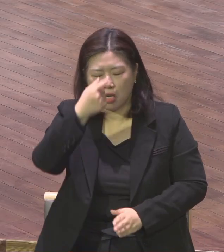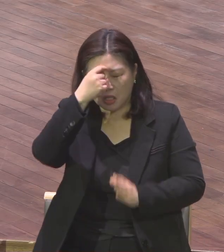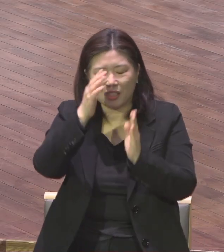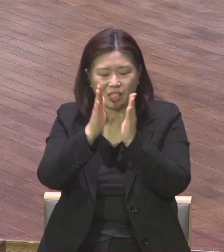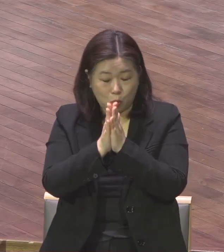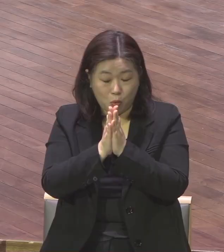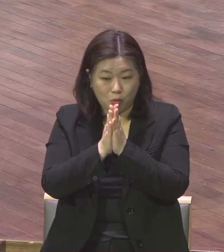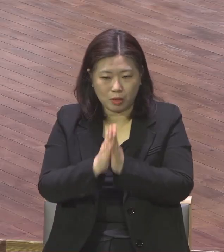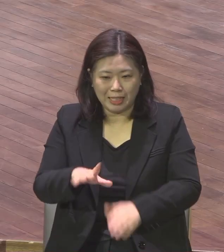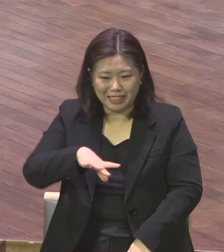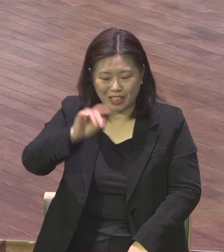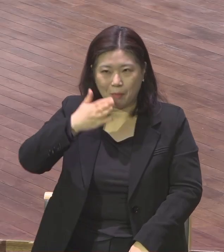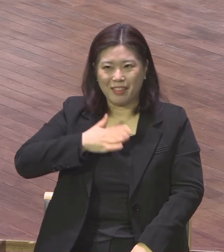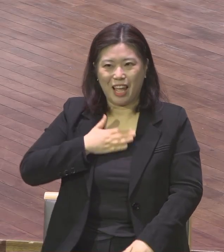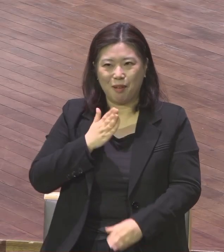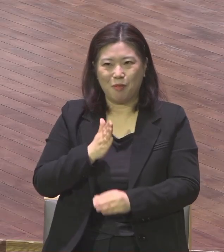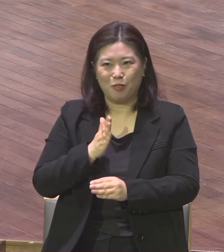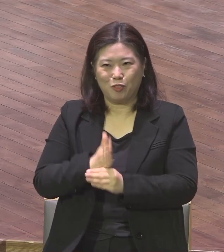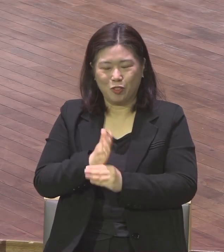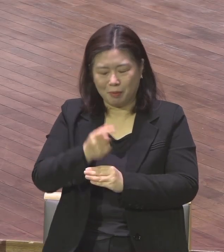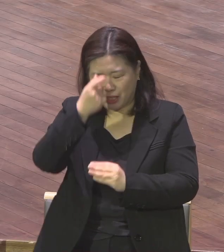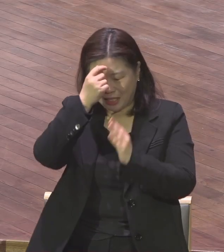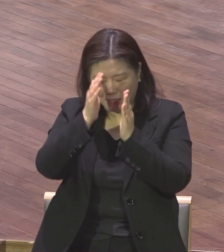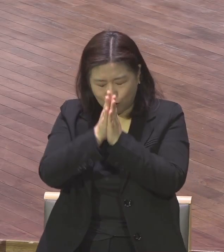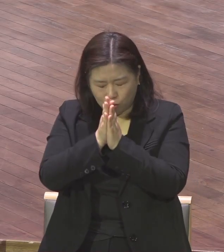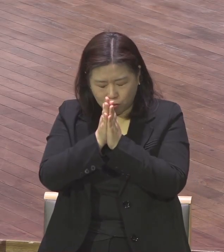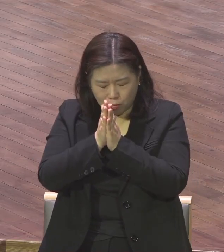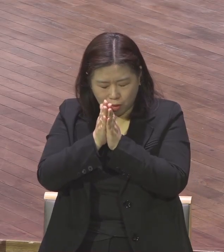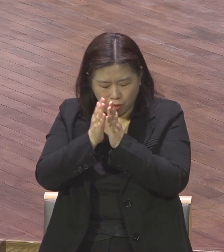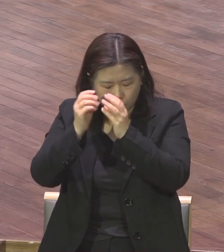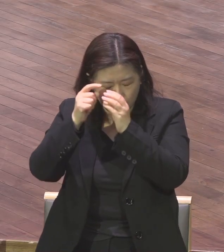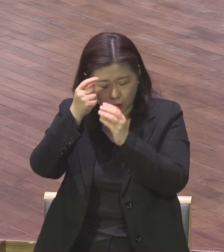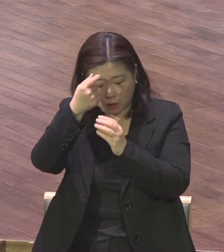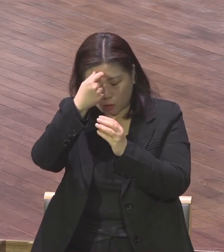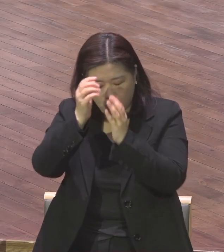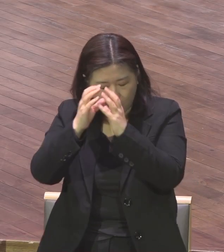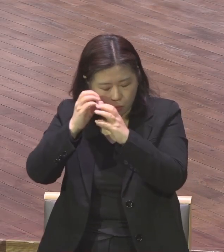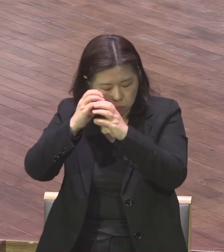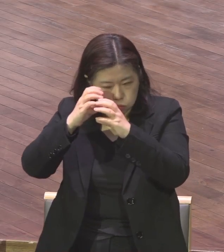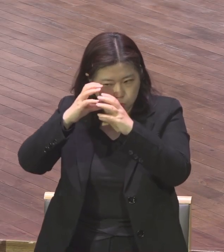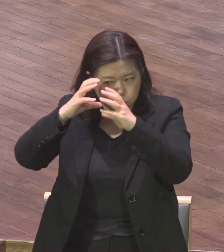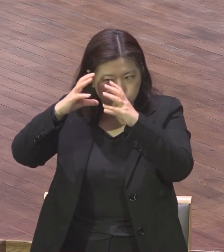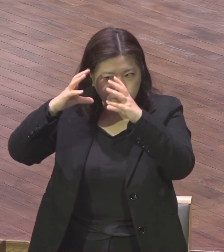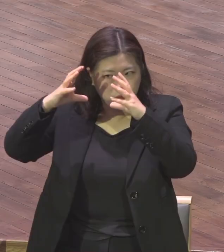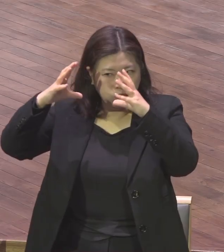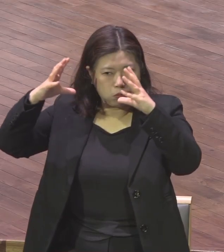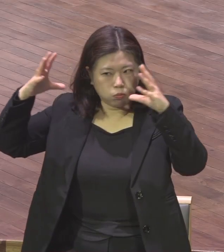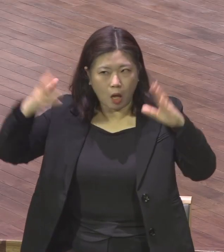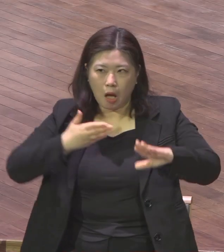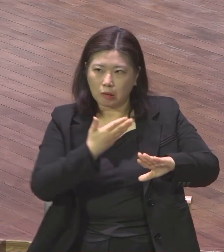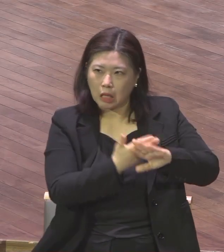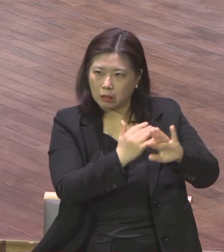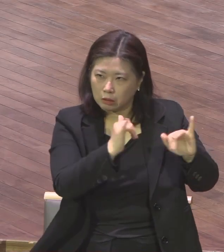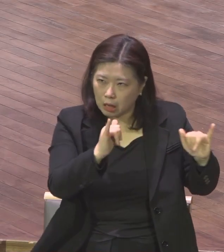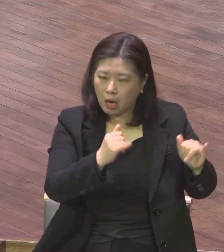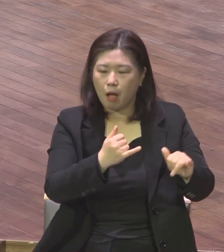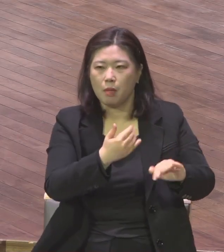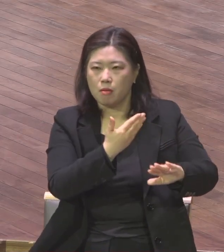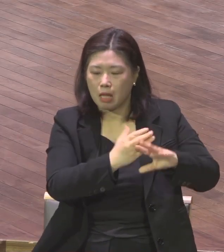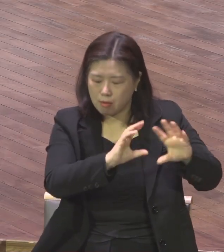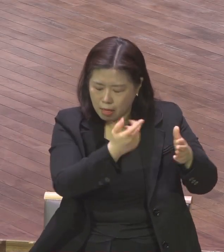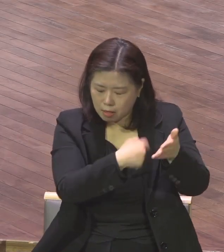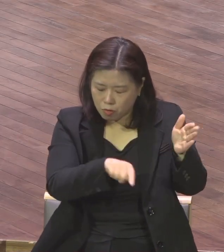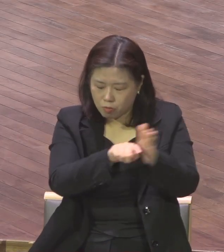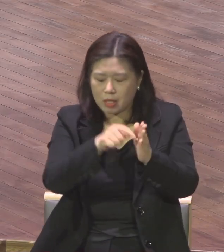넓혀가는 것이 도고예요. 도고의 기도. 그리고 모든 기도를 완벽하게